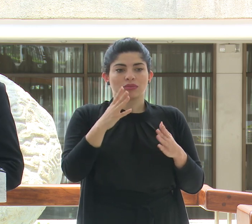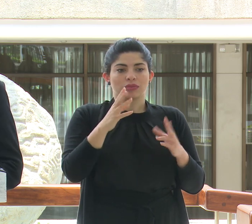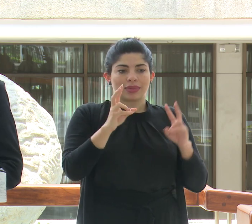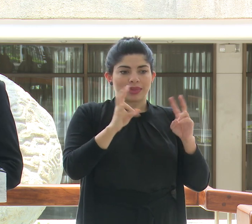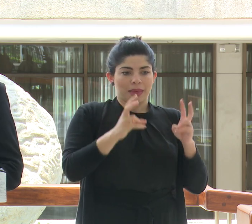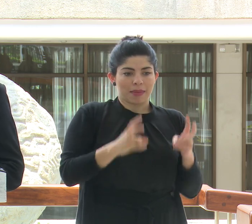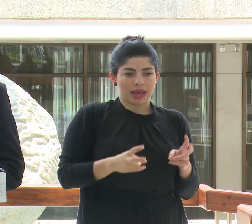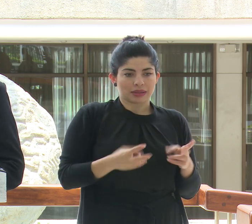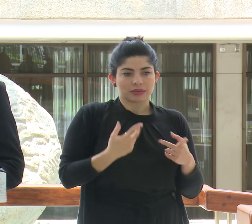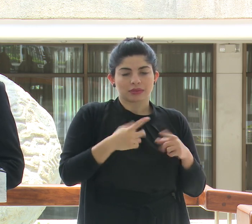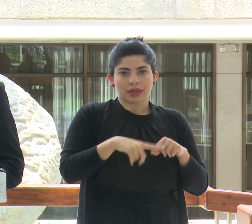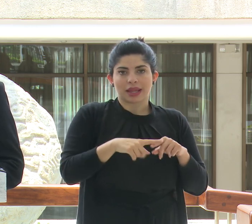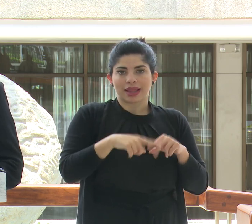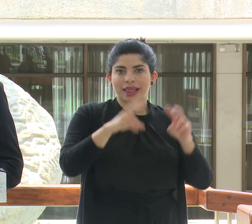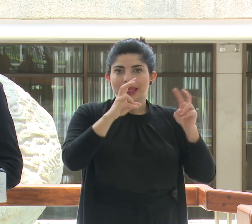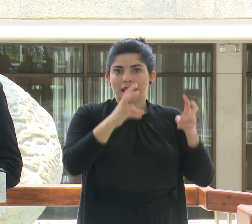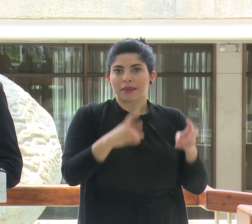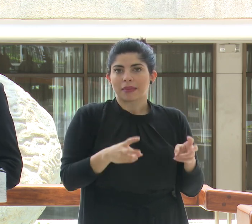sea, hay un tema